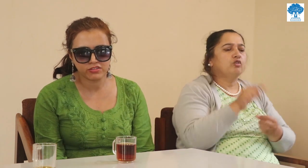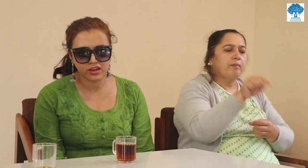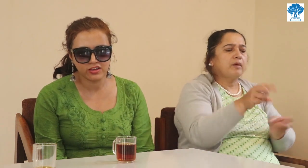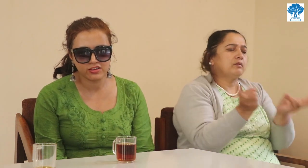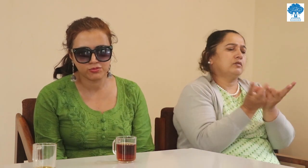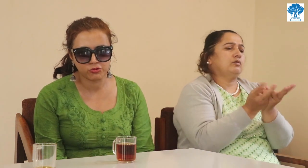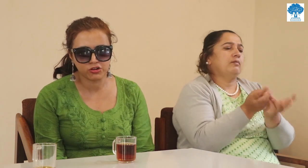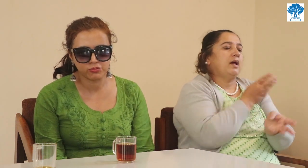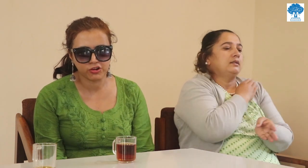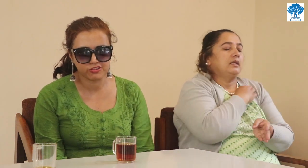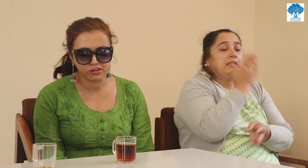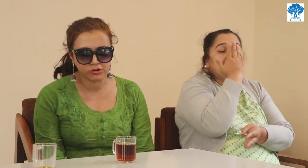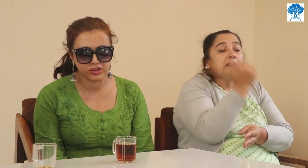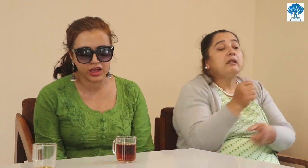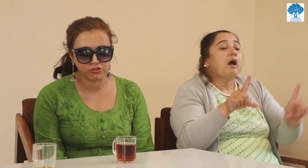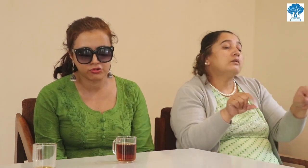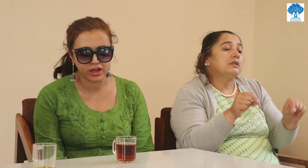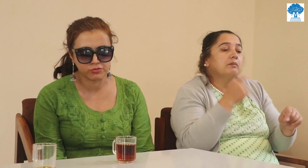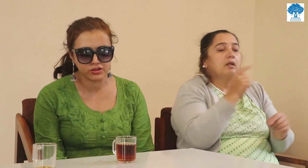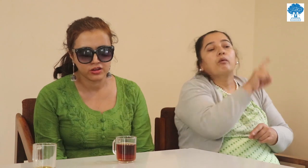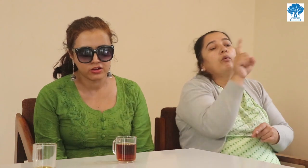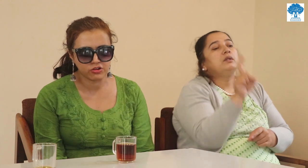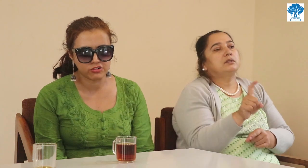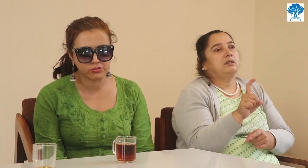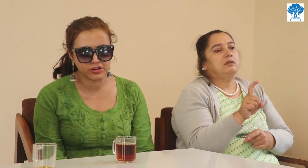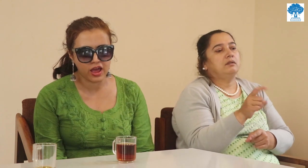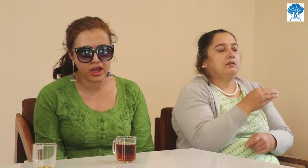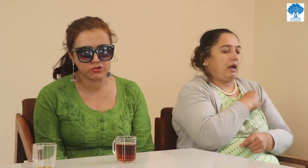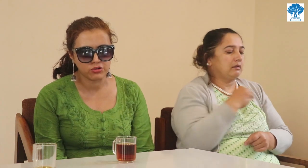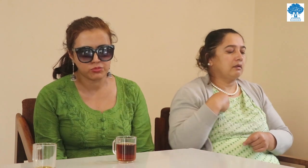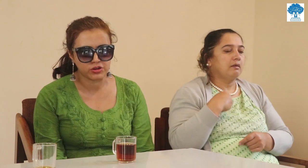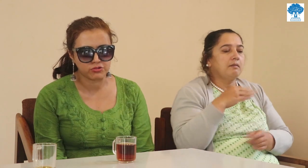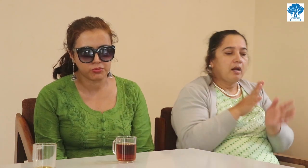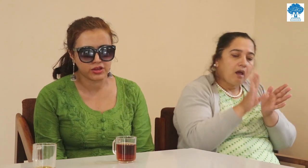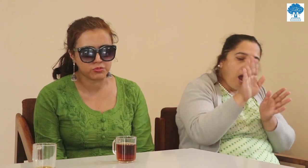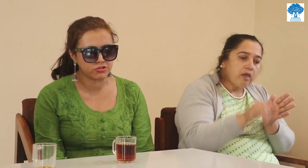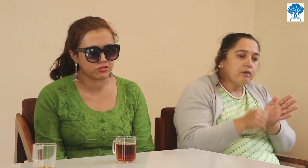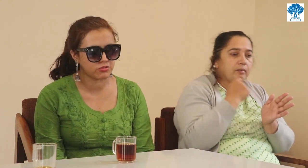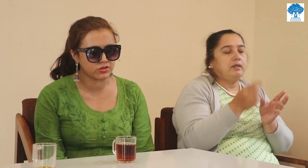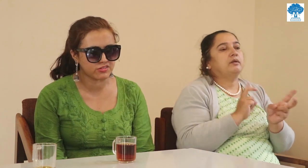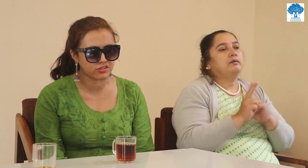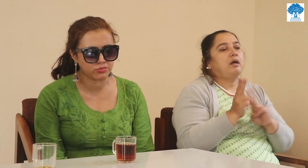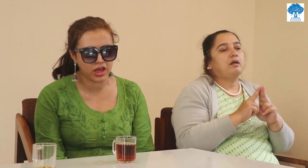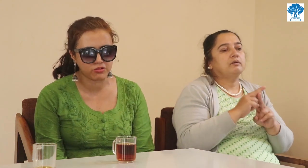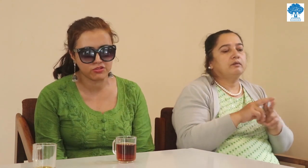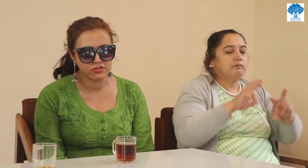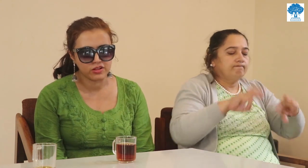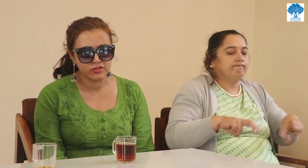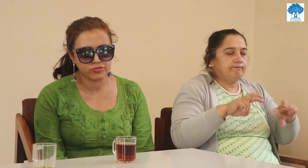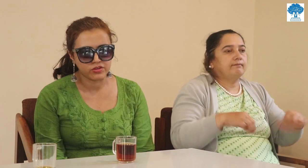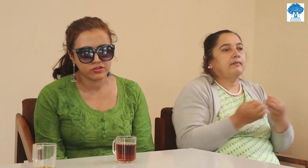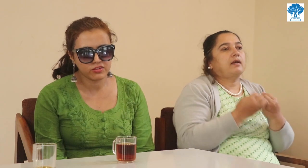जस्तो मान्छेलाई नै गर्नुपर्छ र भन्ने खालको कुराहरू पनि डक्टरबाट आयो भन्ने कुरा पनि हाम्रो त्यो रिसर्चमा आएको